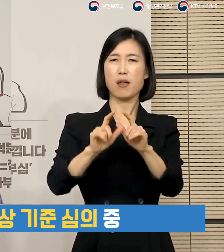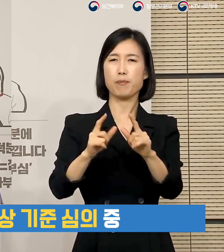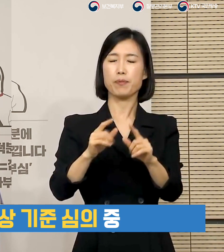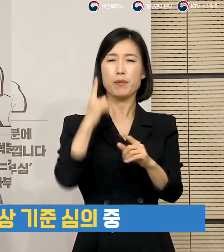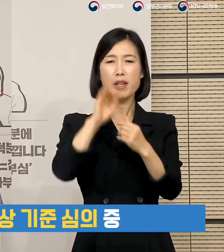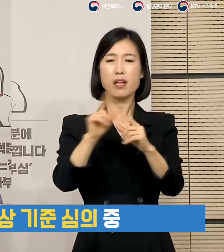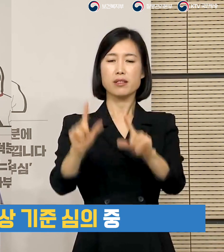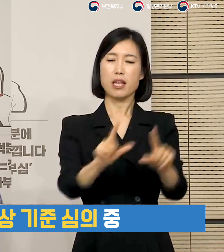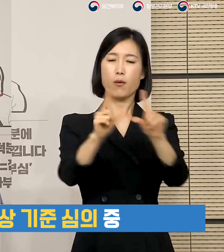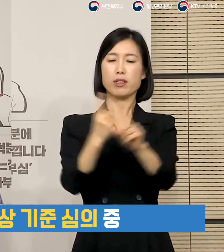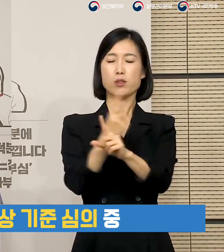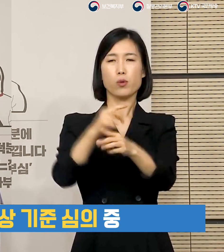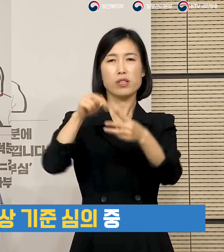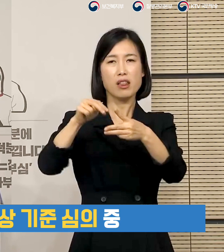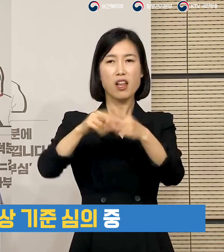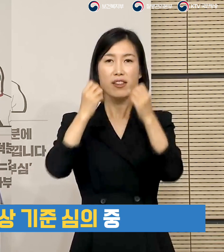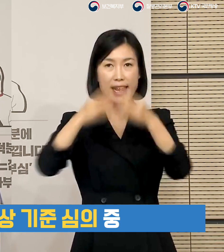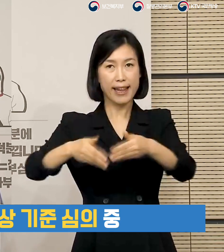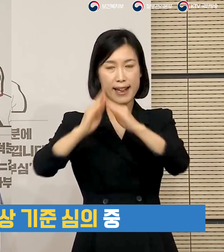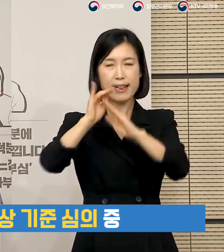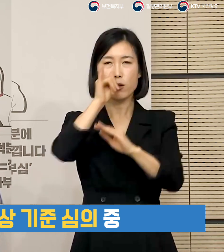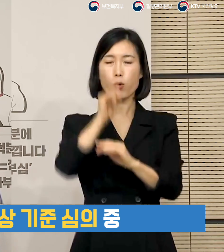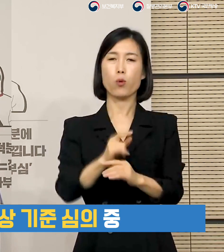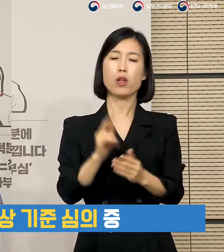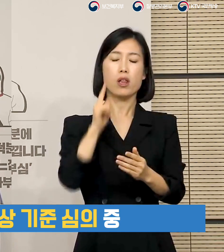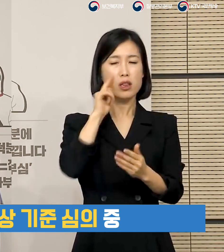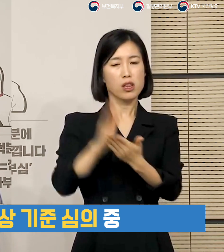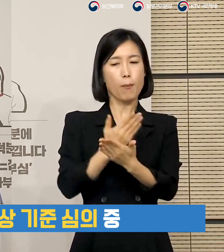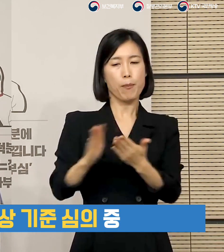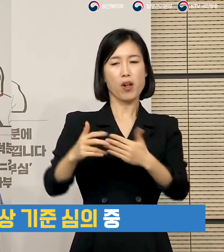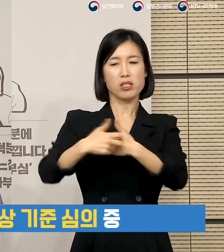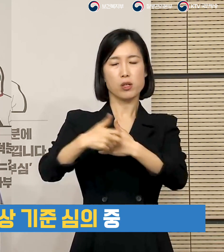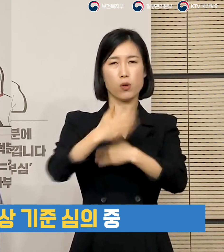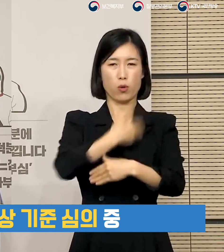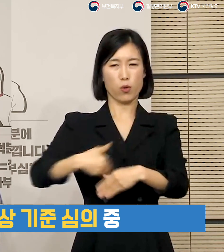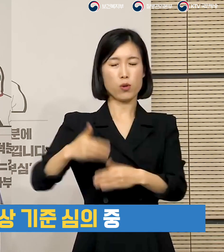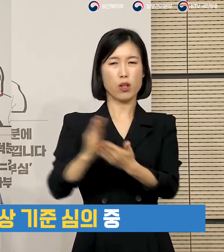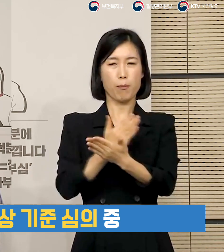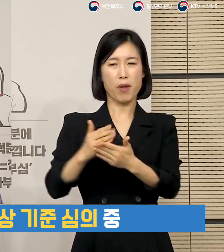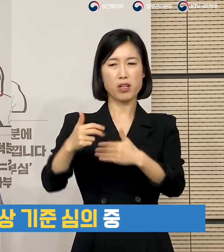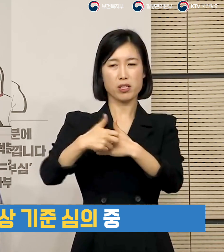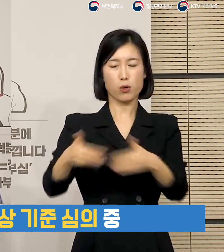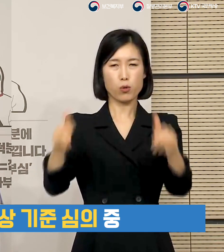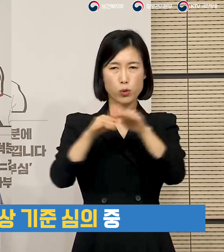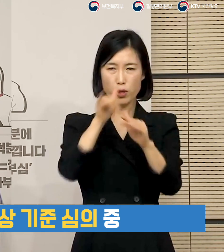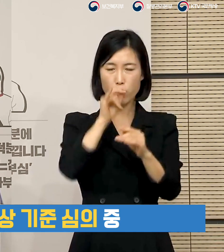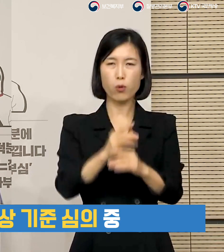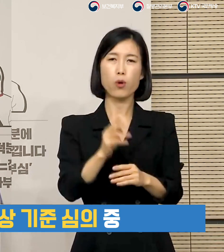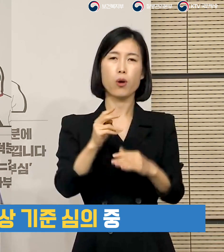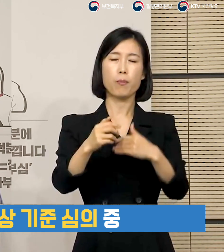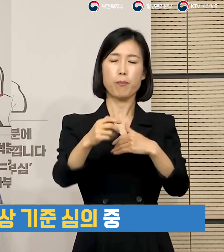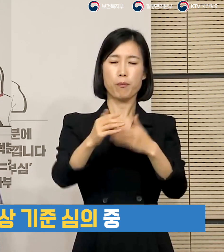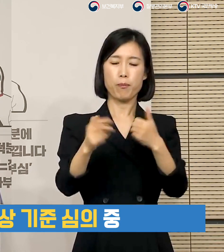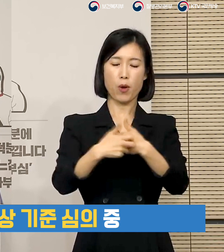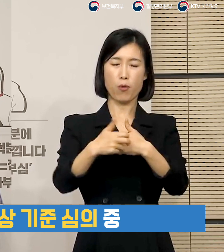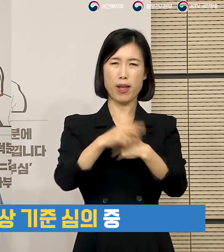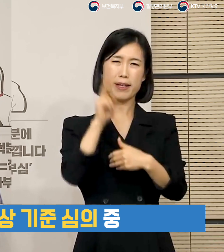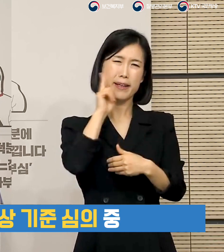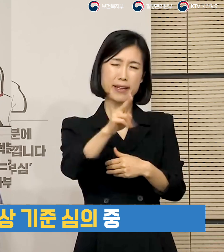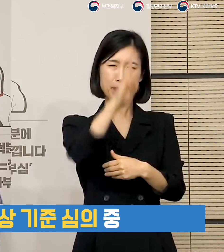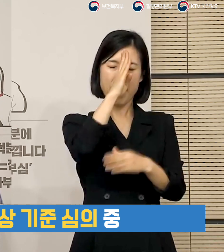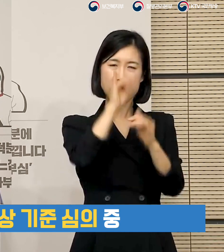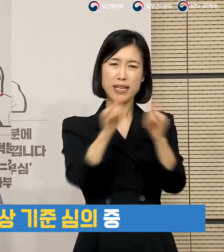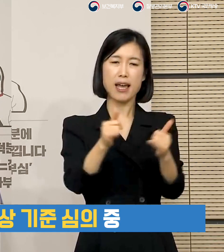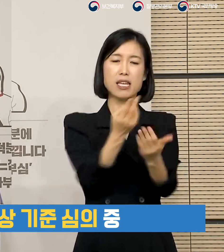이제 생활치료센터라든지 선별진료소에 대한 적극적인 운영, 그다음 중증 환자 치료 입원 병상